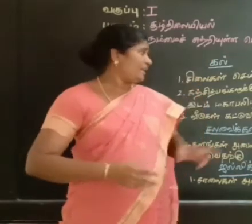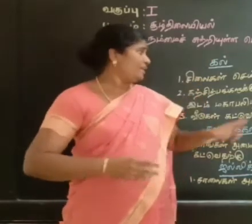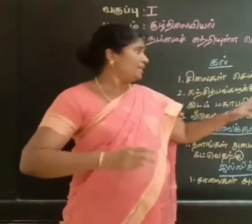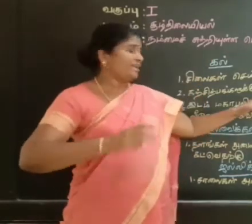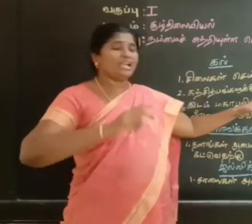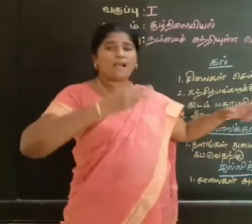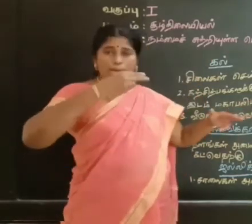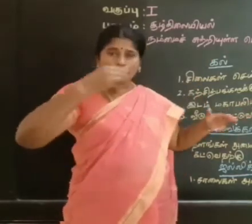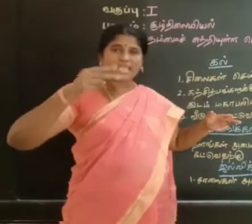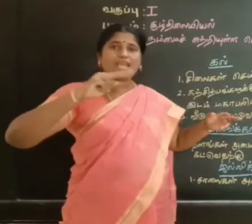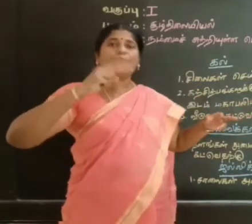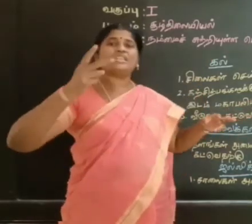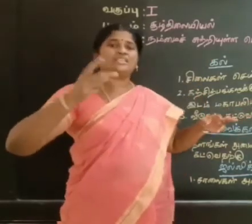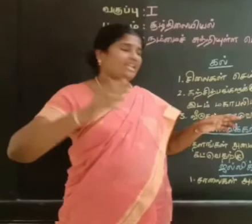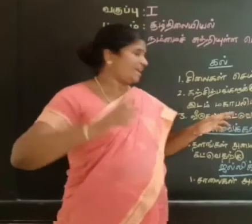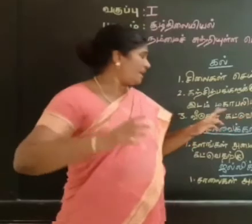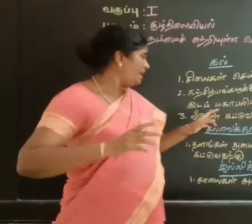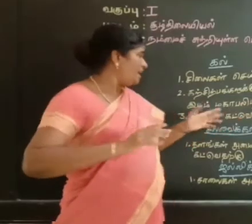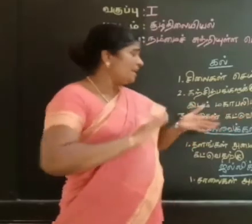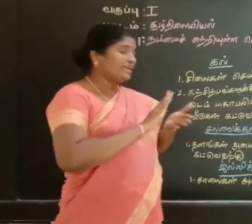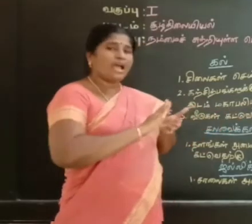சிற்பங்களுக்கு பெயர் பெற்ற இடம்